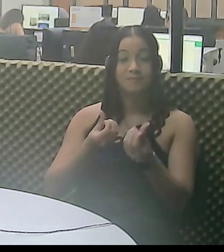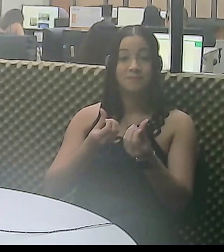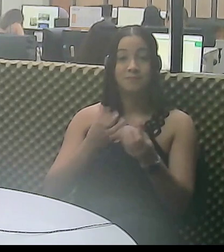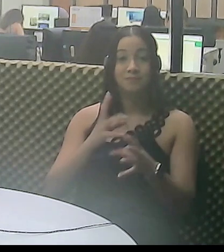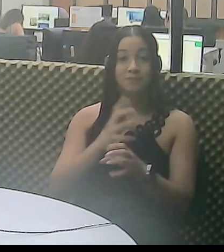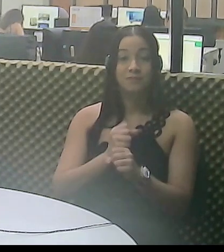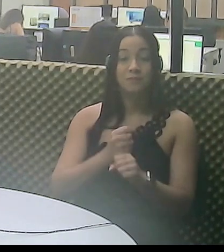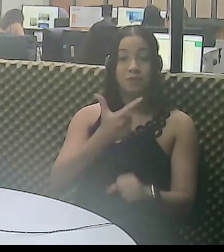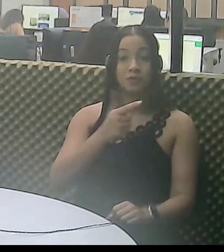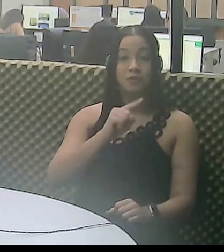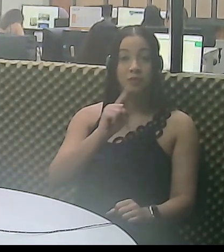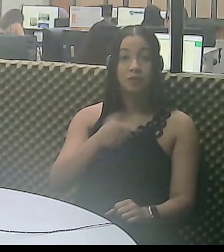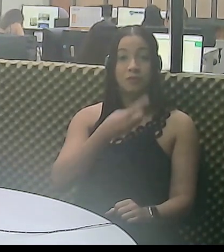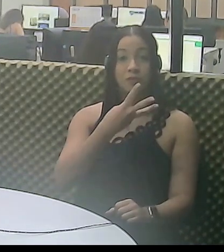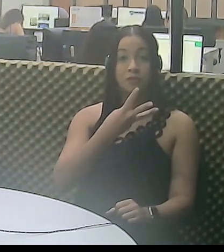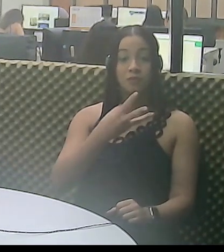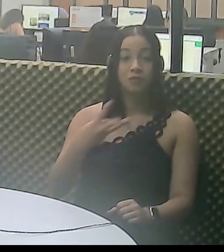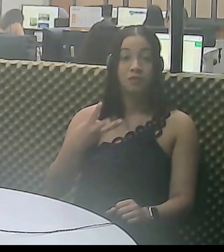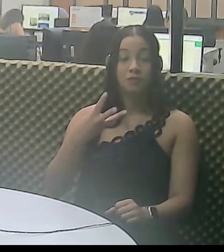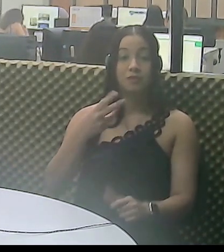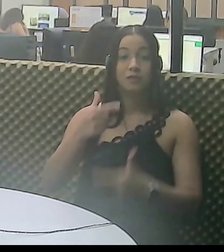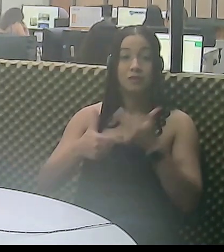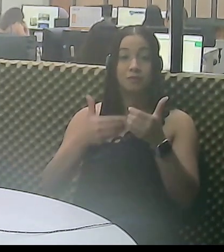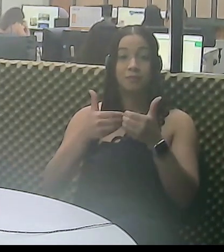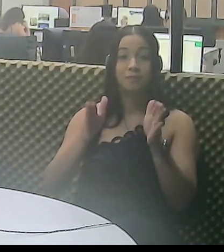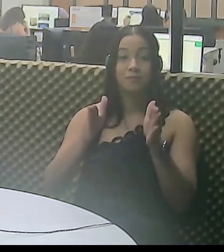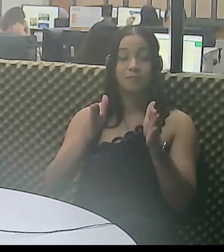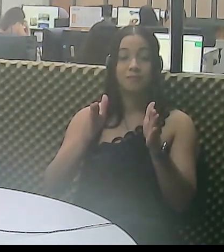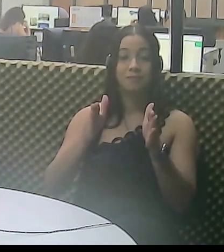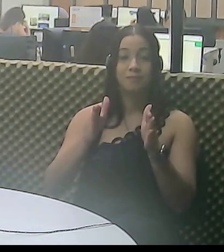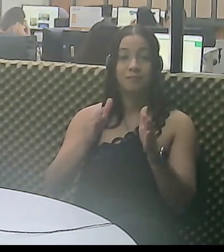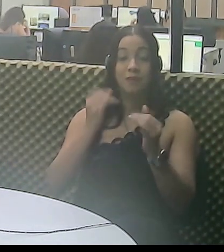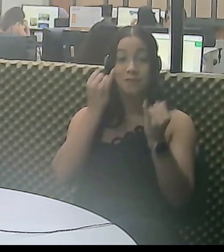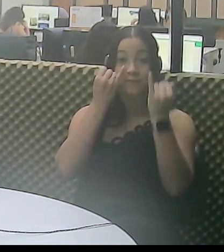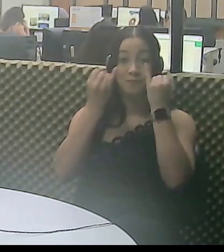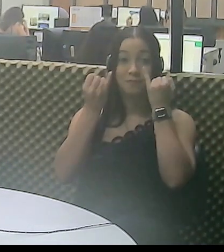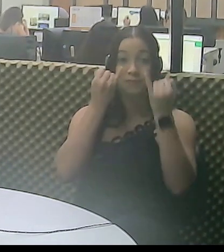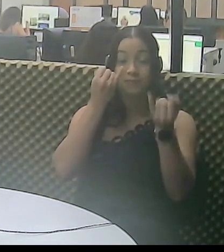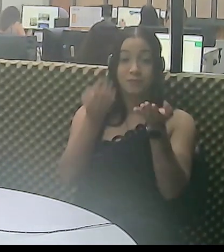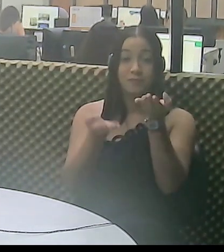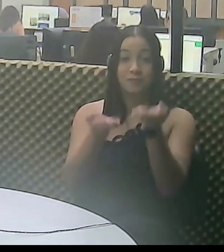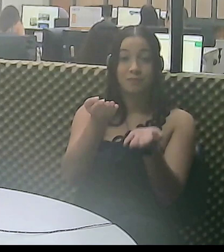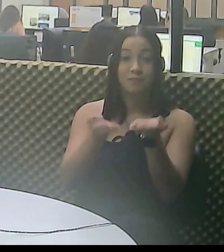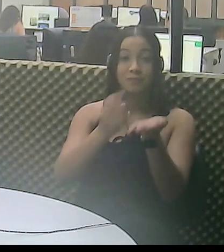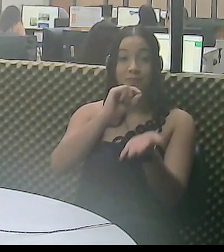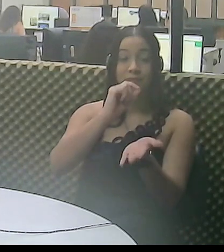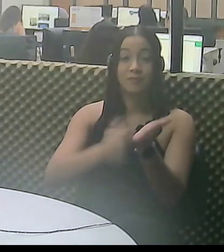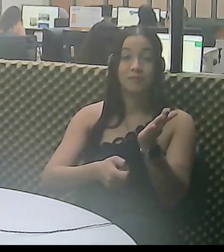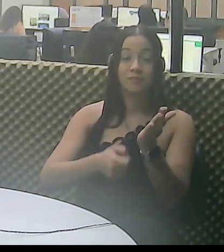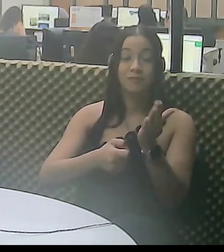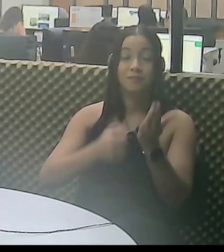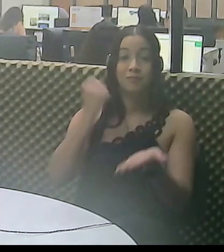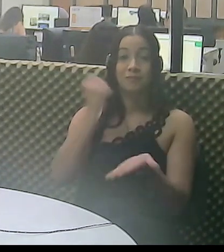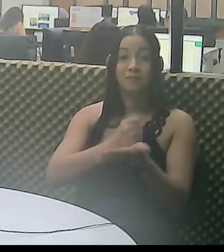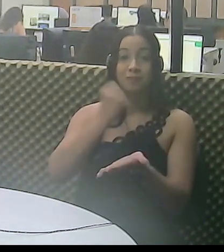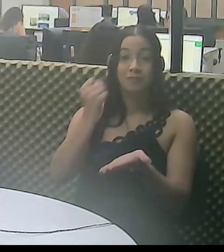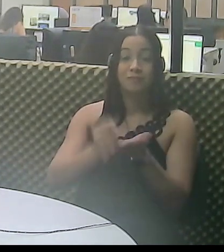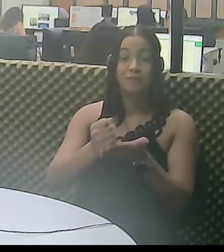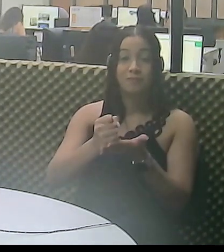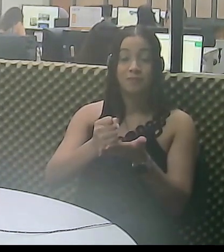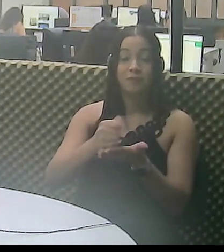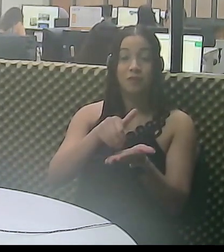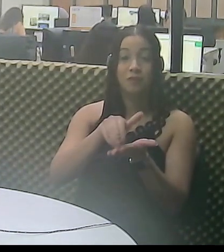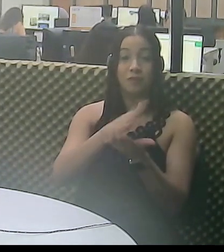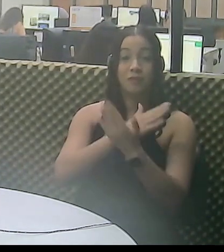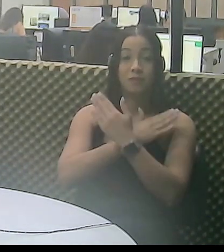de 2.032 postos de trabalho abertos. O dado faz parte do balanço do Cadastro Geral de Empregados e